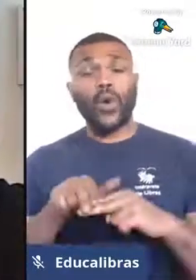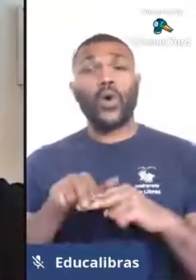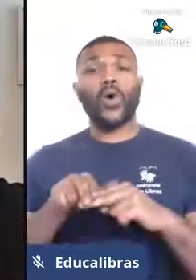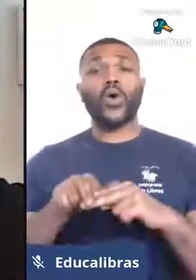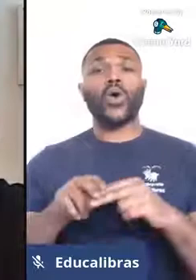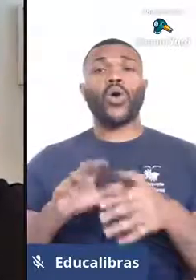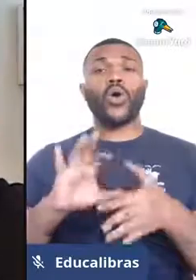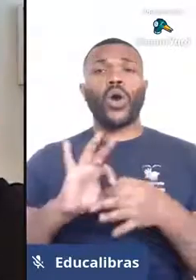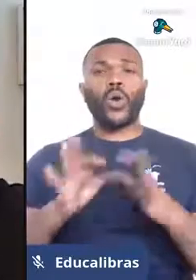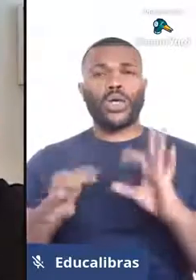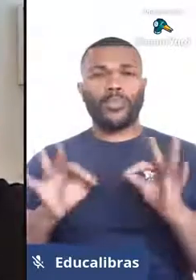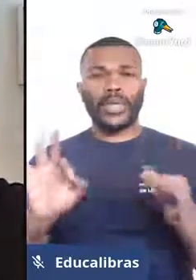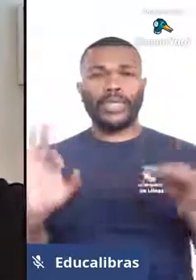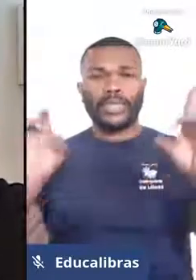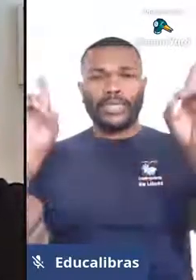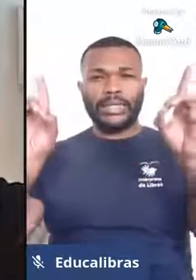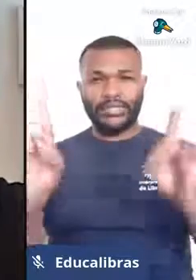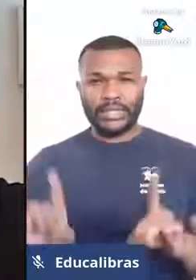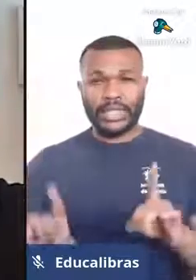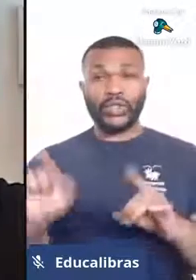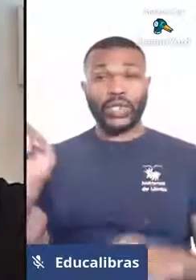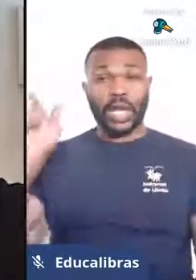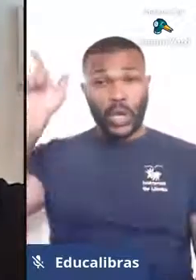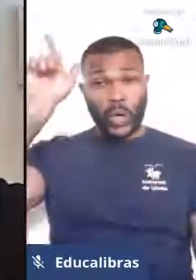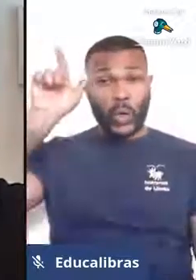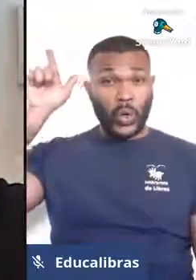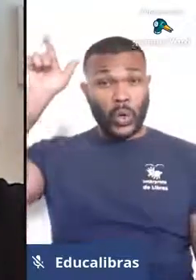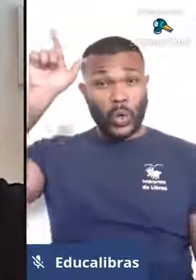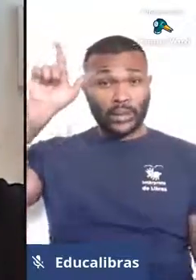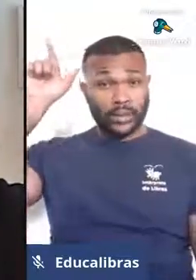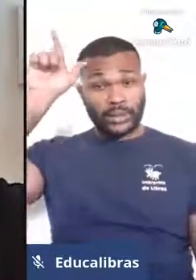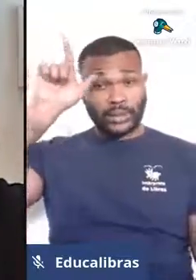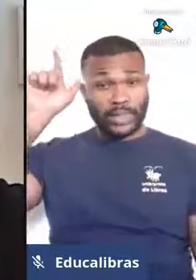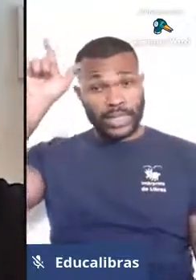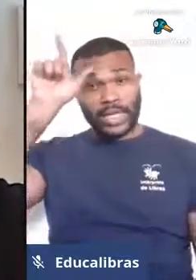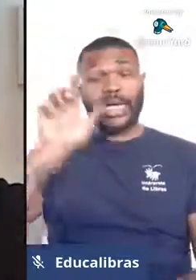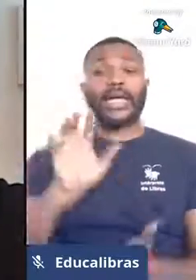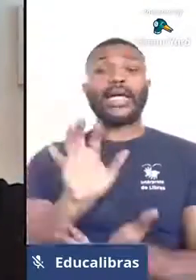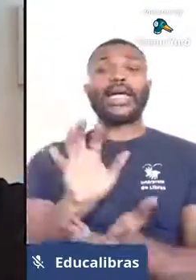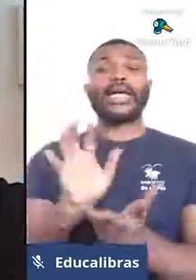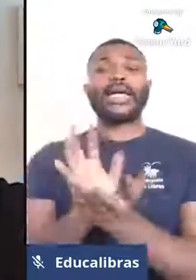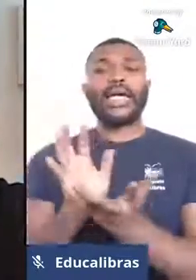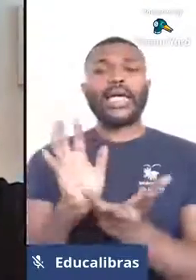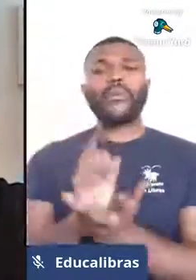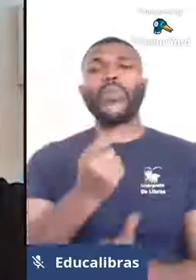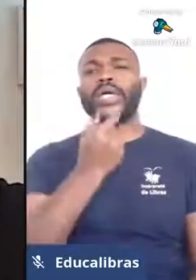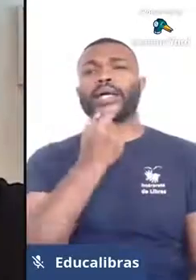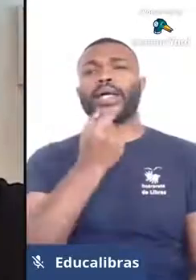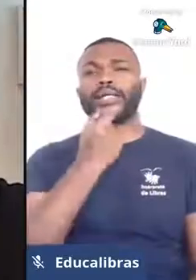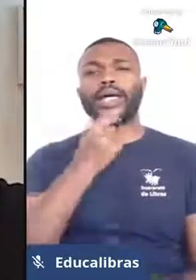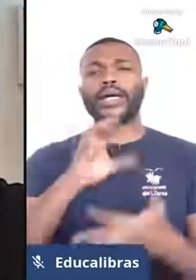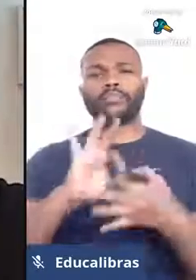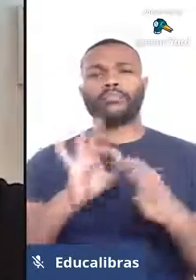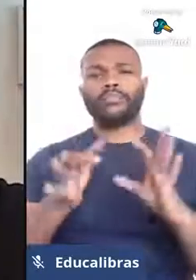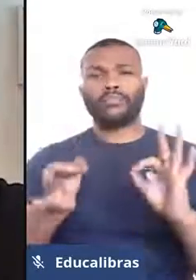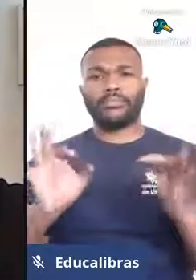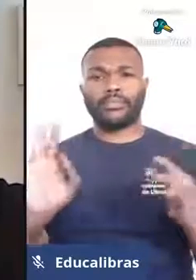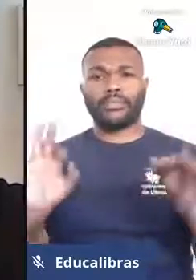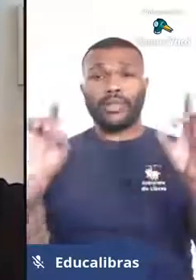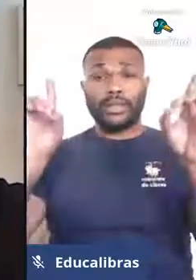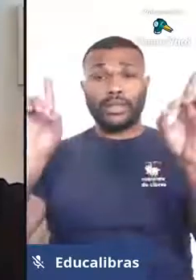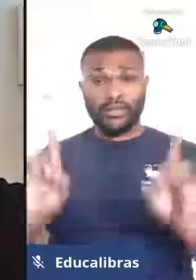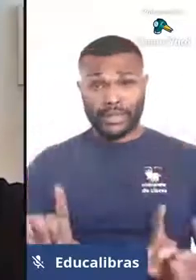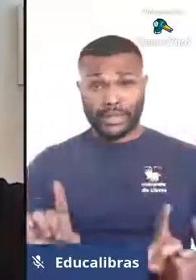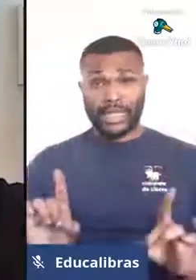Paralimpíada de Londres, da equipe inglesa paralímpica. O Yes We Can, para